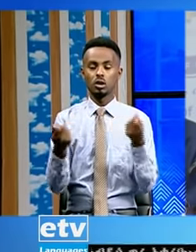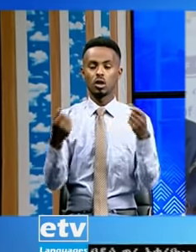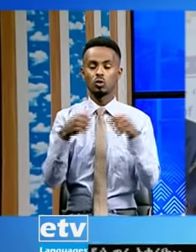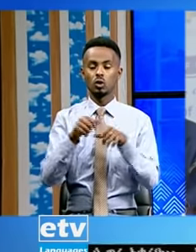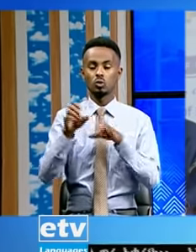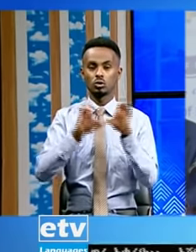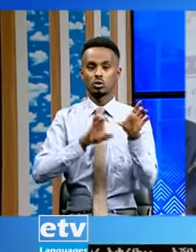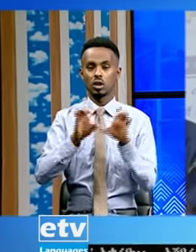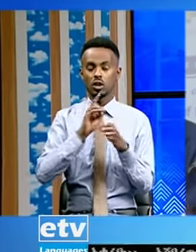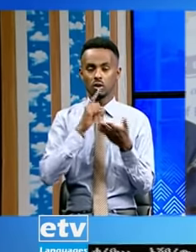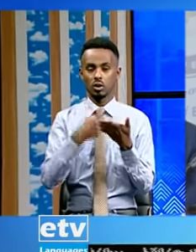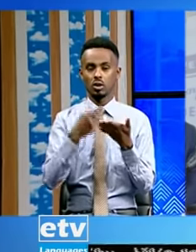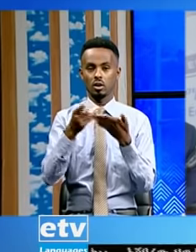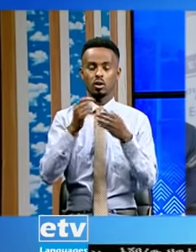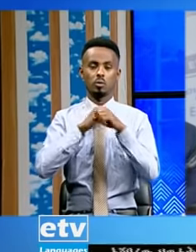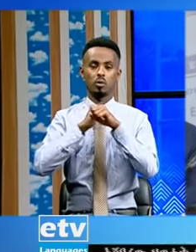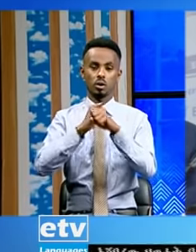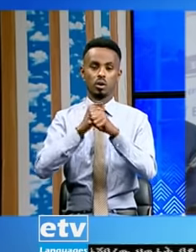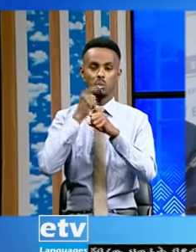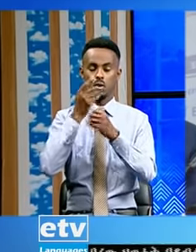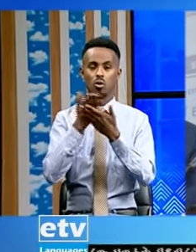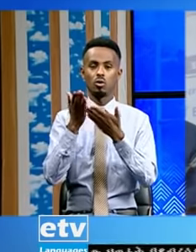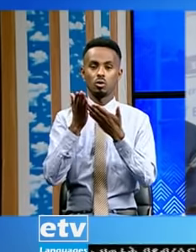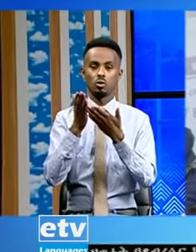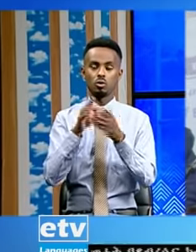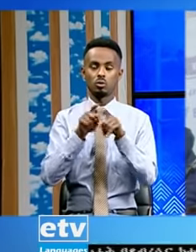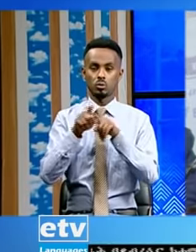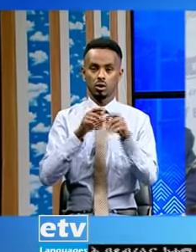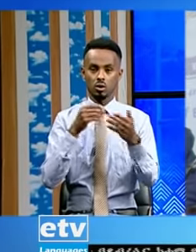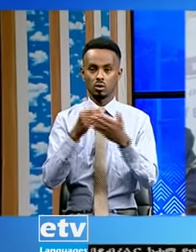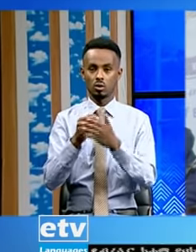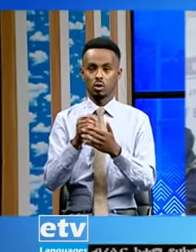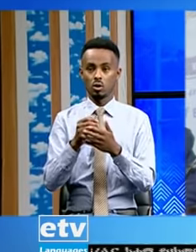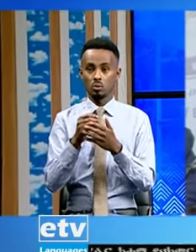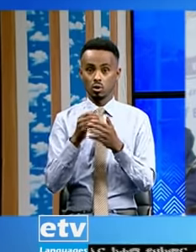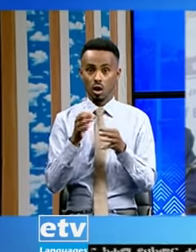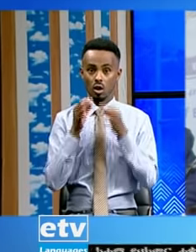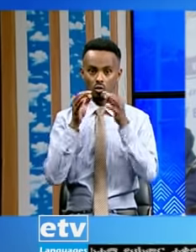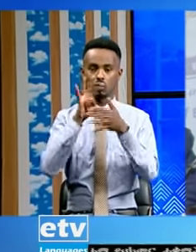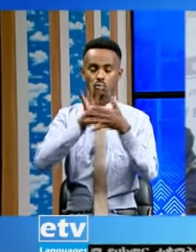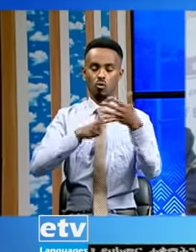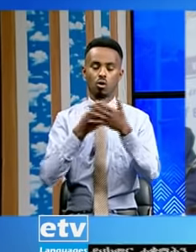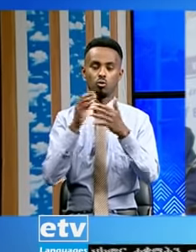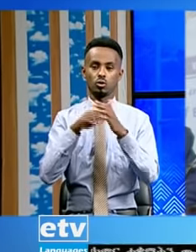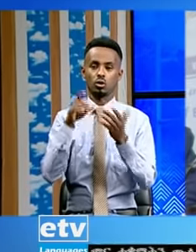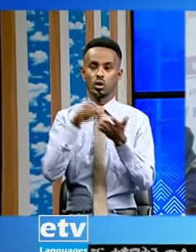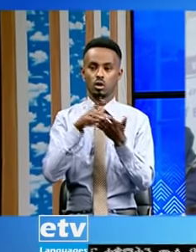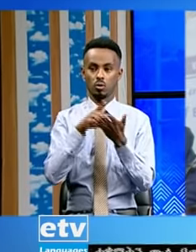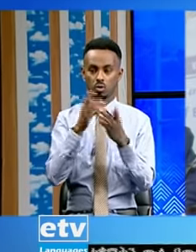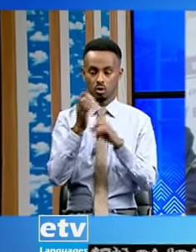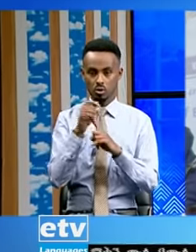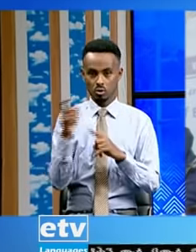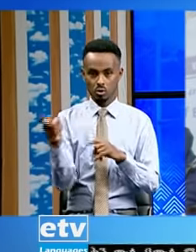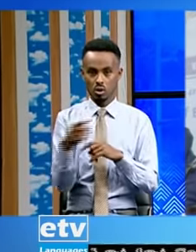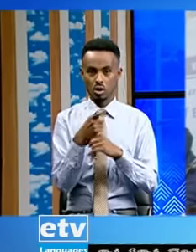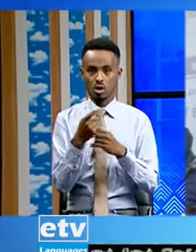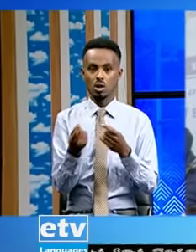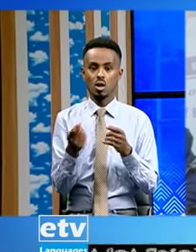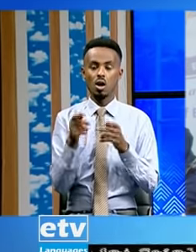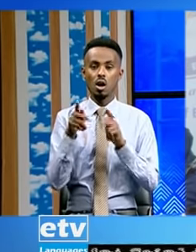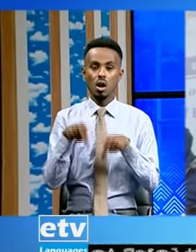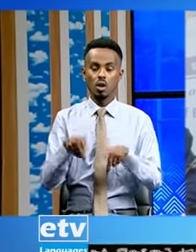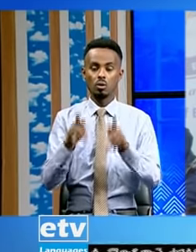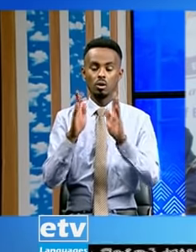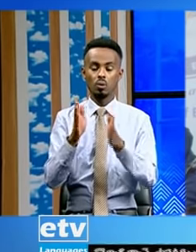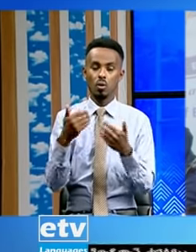አስተዋጽኦ እንዲያደርግ ነው ይሄን ለማመከት የሚል ነው ከስምምነት የተደረሰው። በተነደፉ ፕሮግራሞች ውስጥ እንደ ከተማው ተጨባጭ ሁኔታ አርሶ አደር